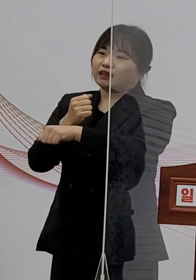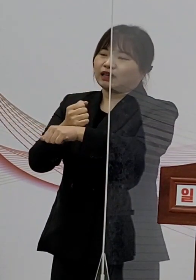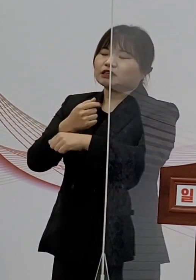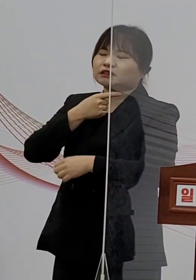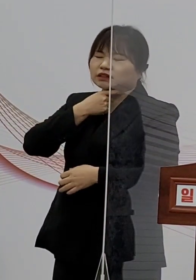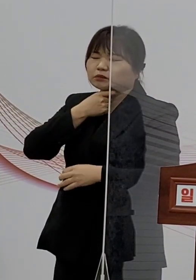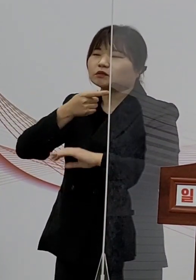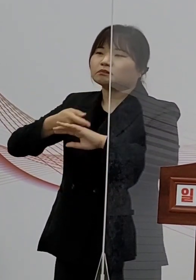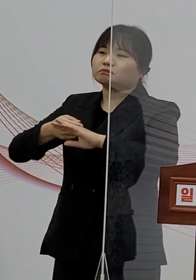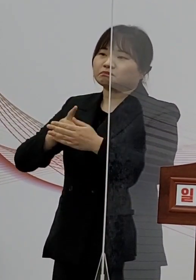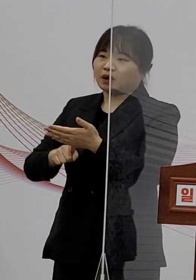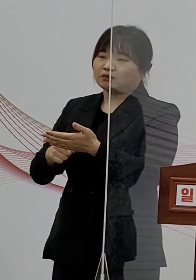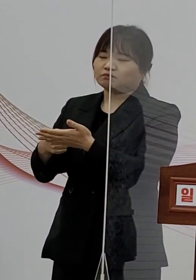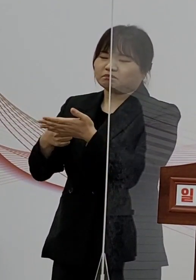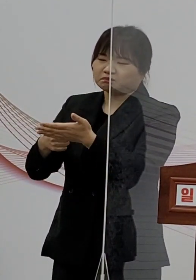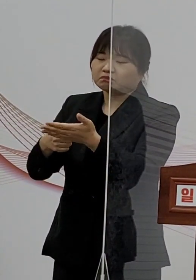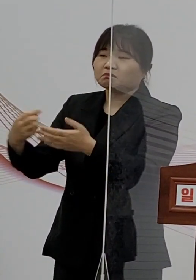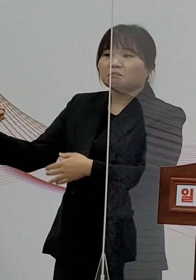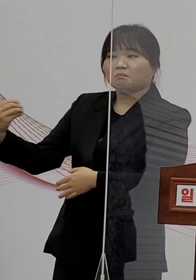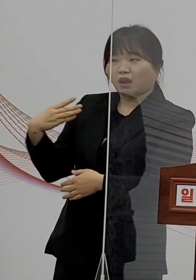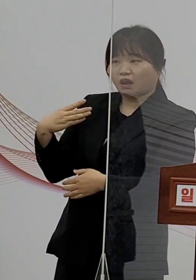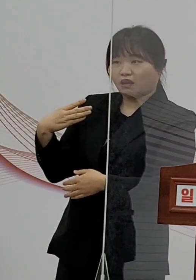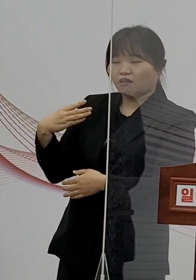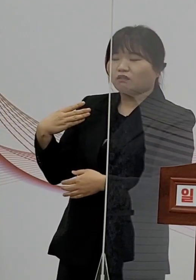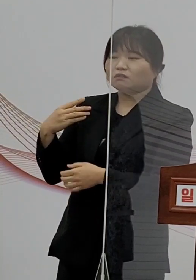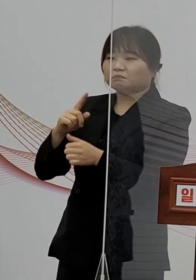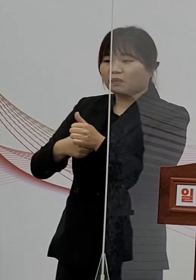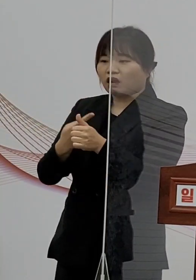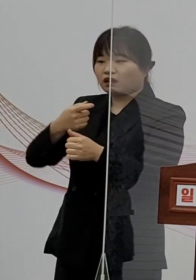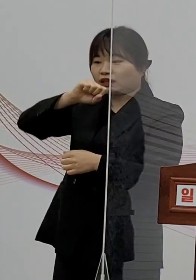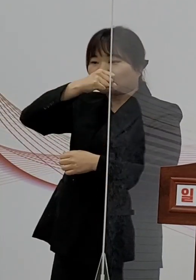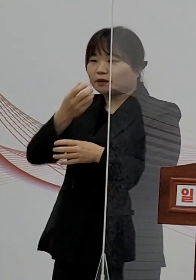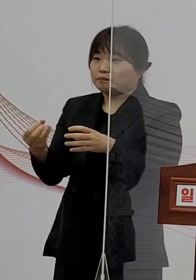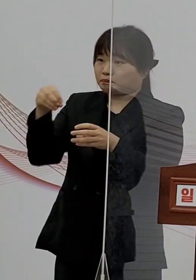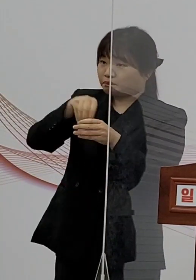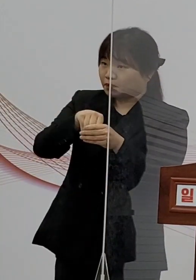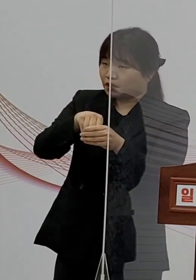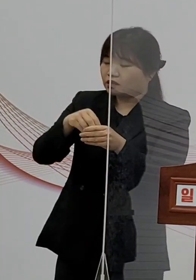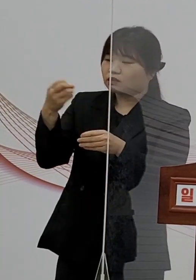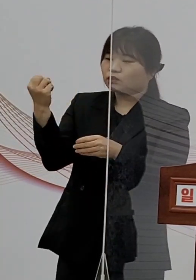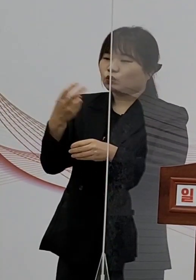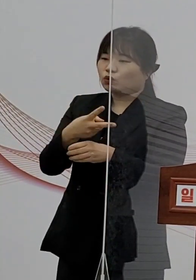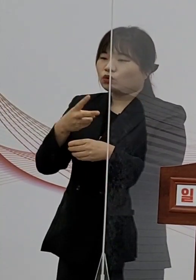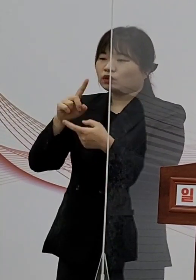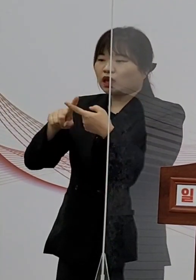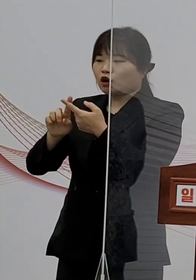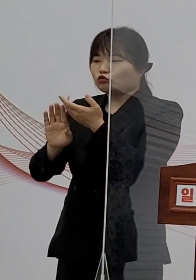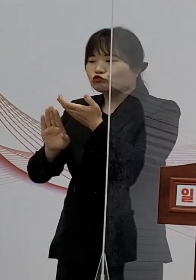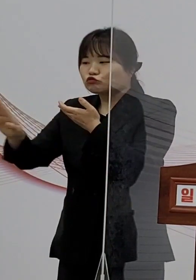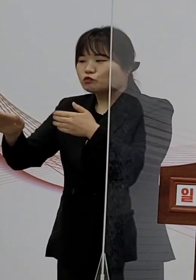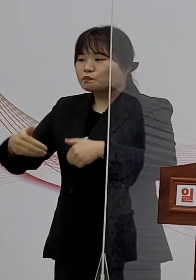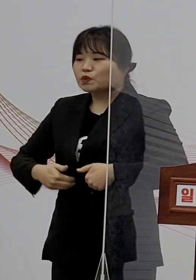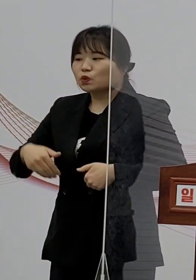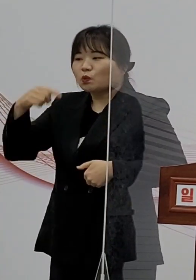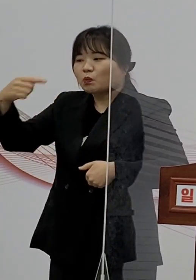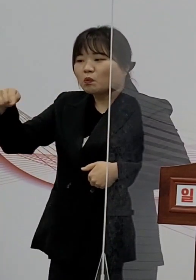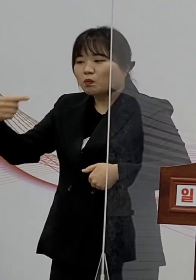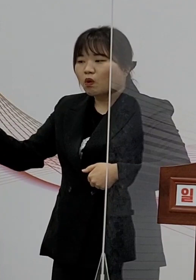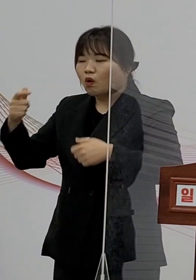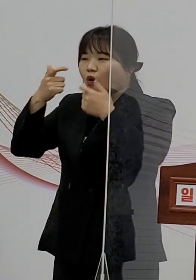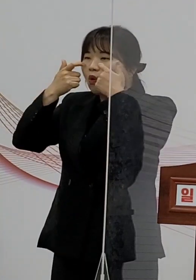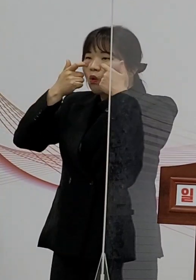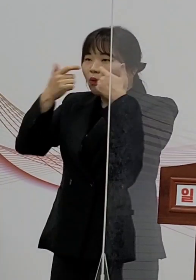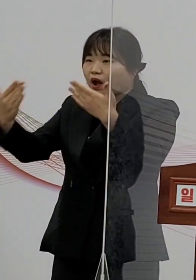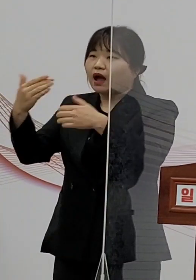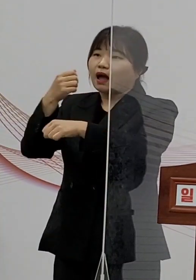추진하시겠다는 의지를 표명하시고 이에 대한 예산 반영 그리고 이에 대한 후속 조치를 확실하게